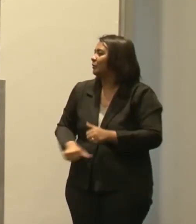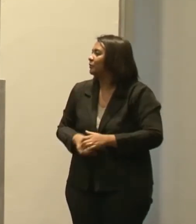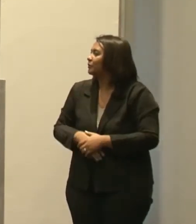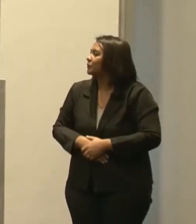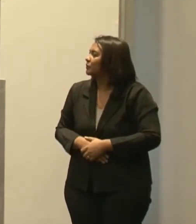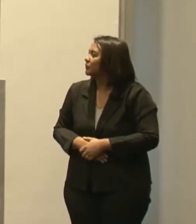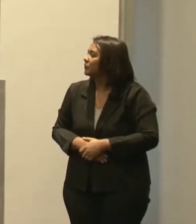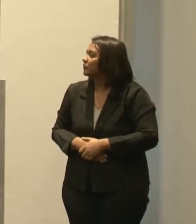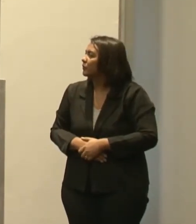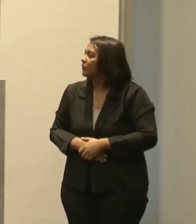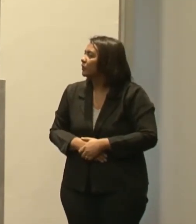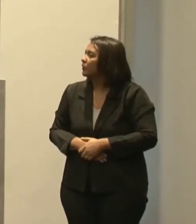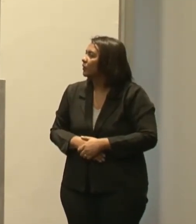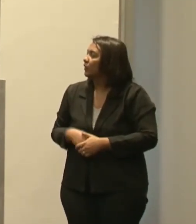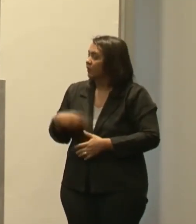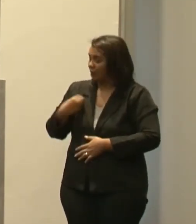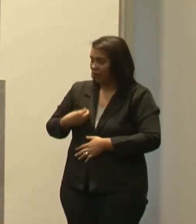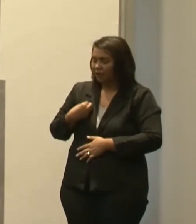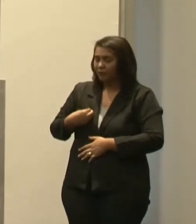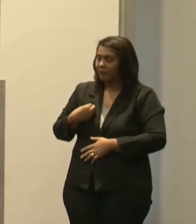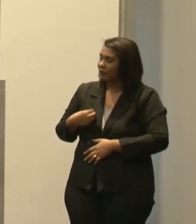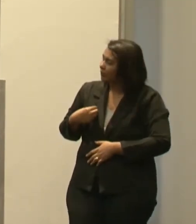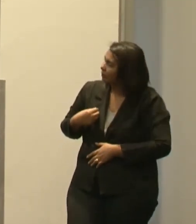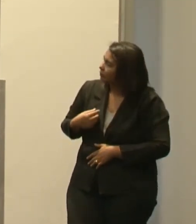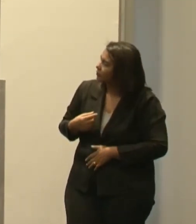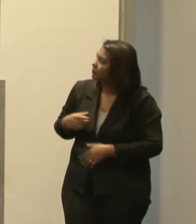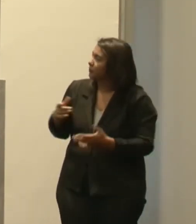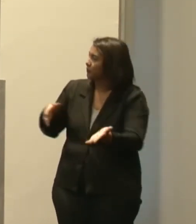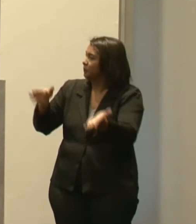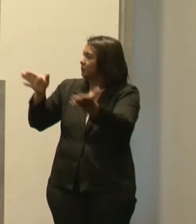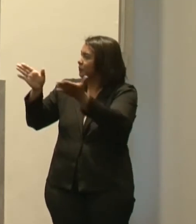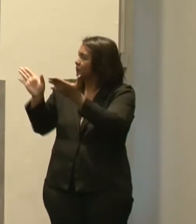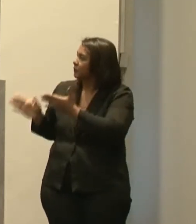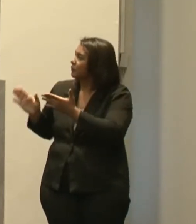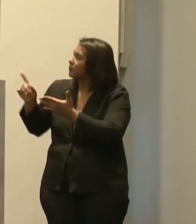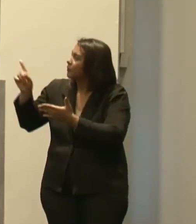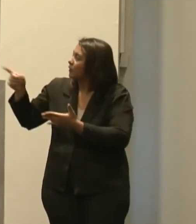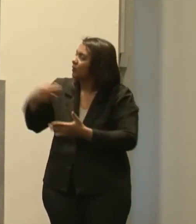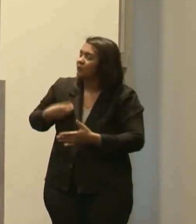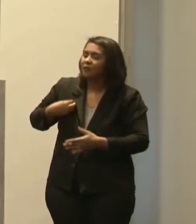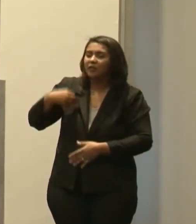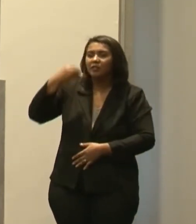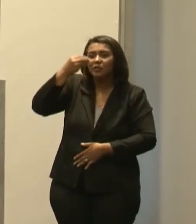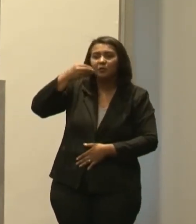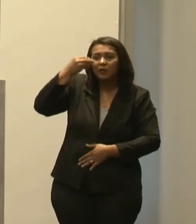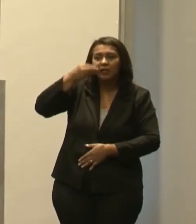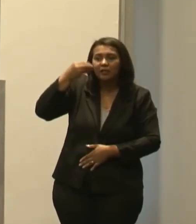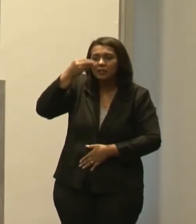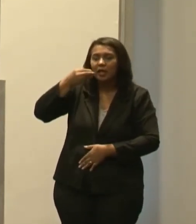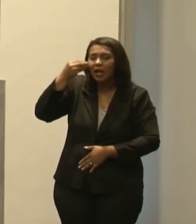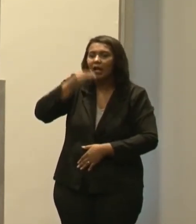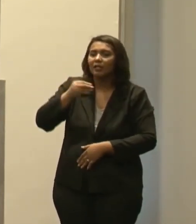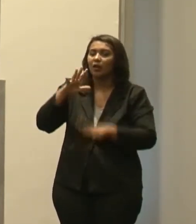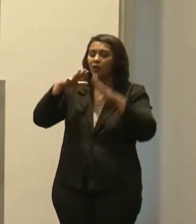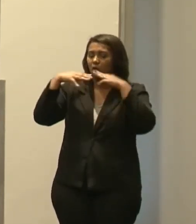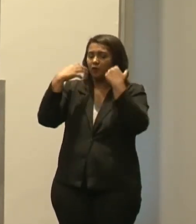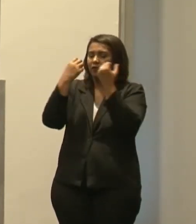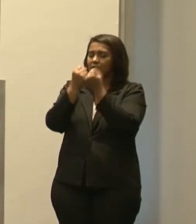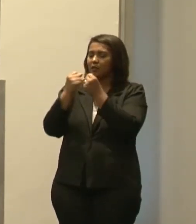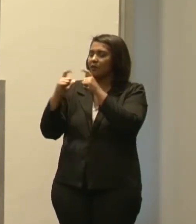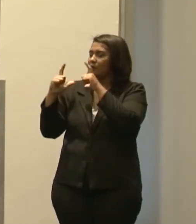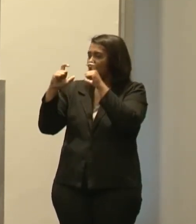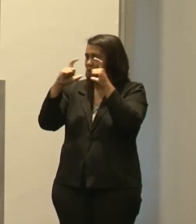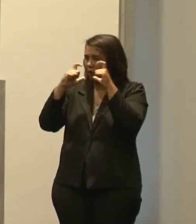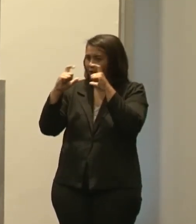significativas foram, então, o próximo slide, vivenciadas, experienciadas nessa oficina de